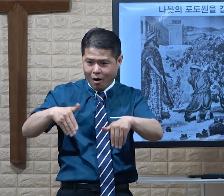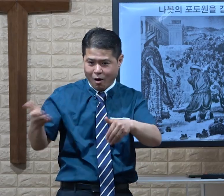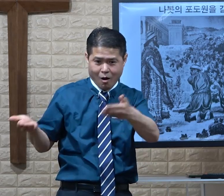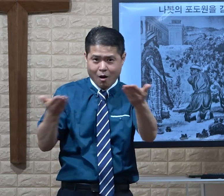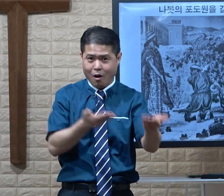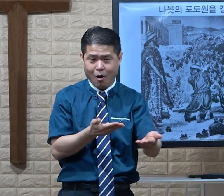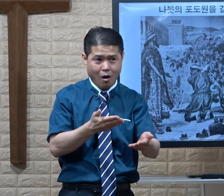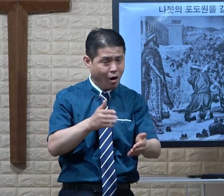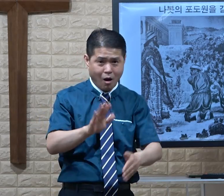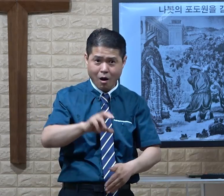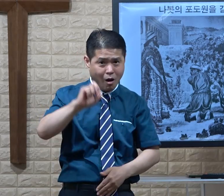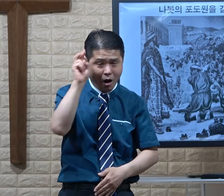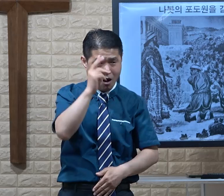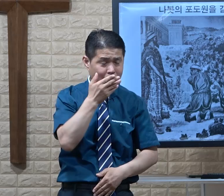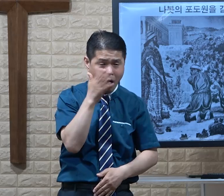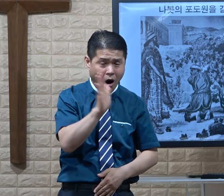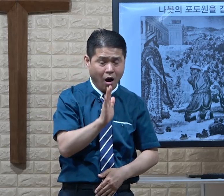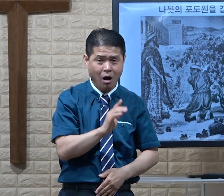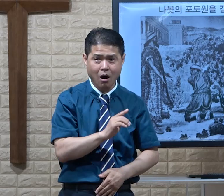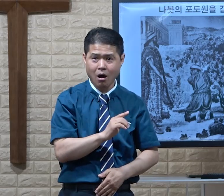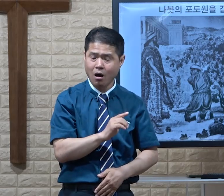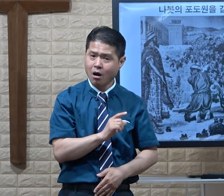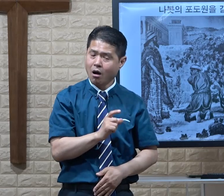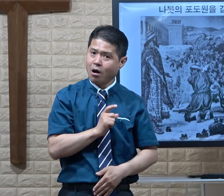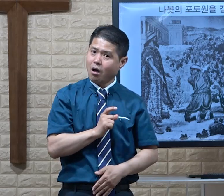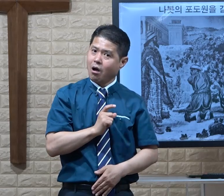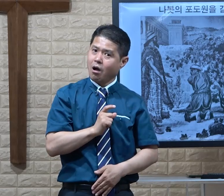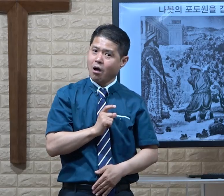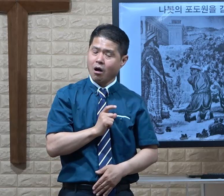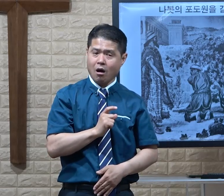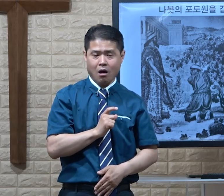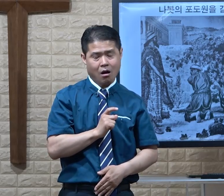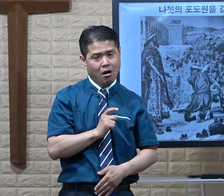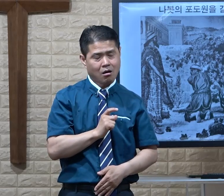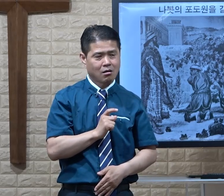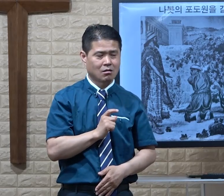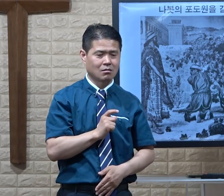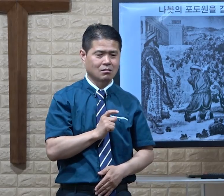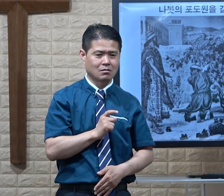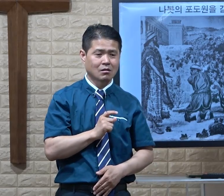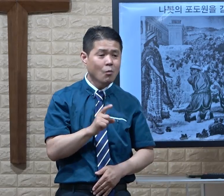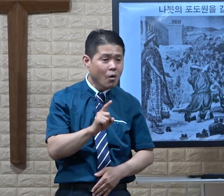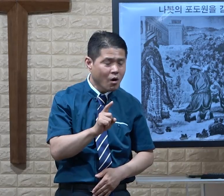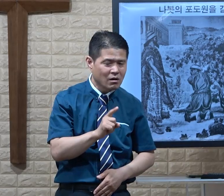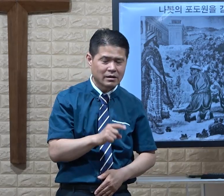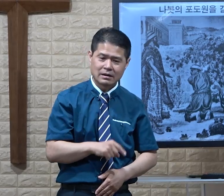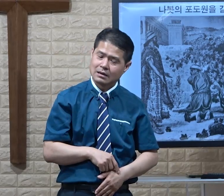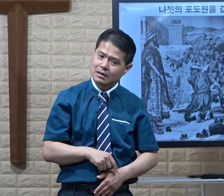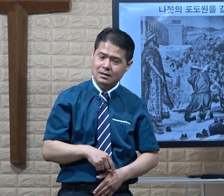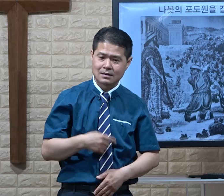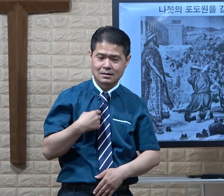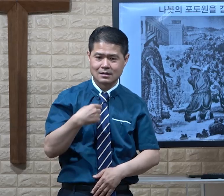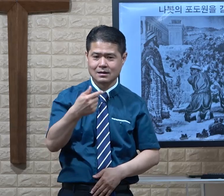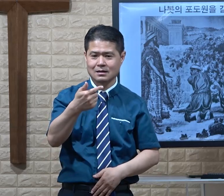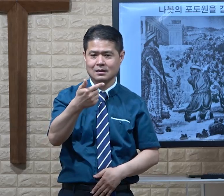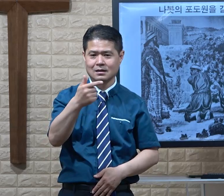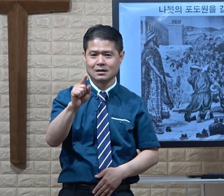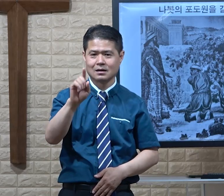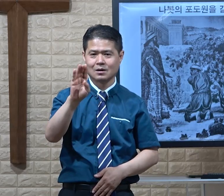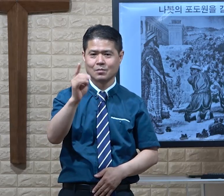먹고 자신과 함께 잘 생활했는데 식음을 정패하는 것에 이상이 여겼습니다. 이 내 남편